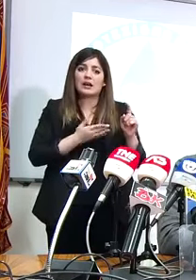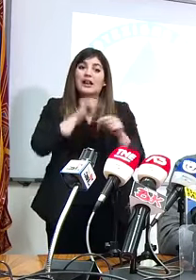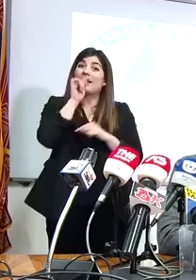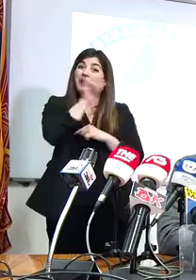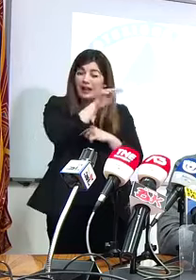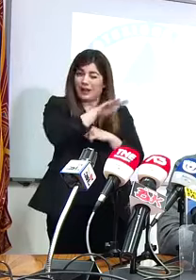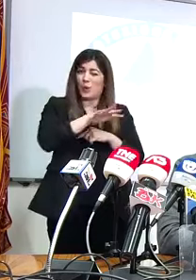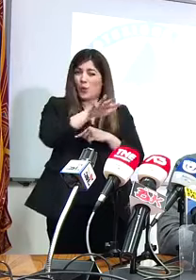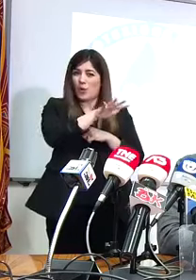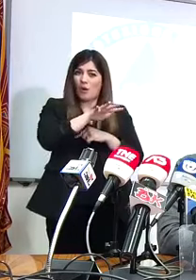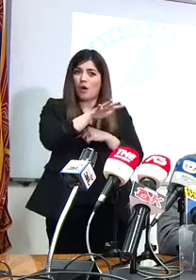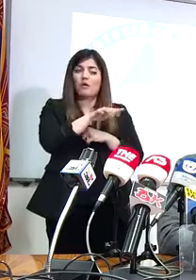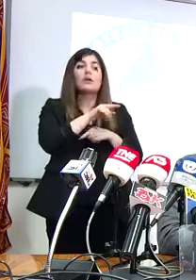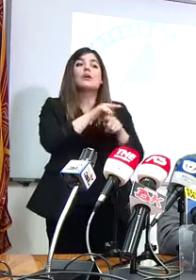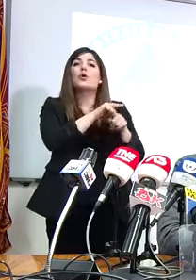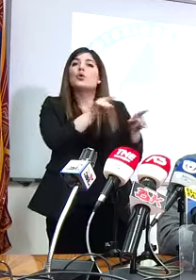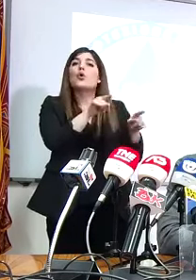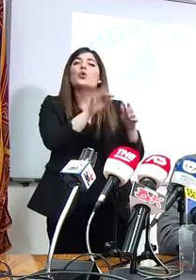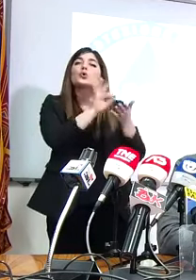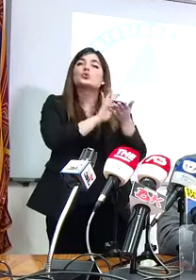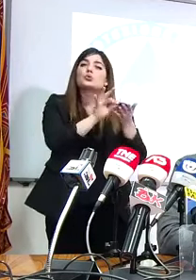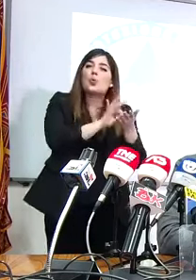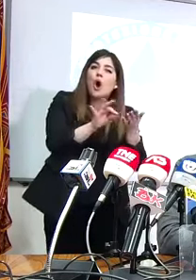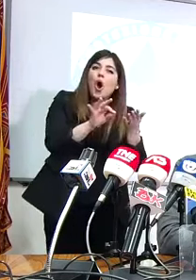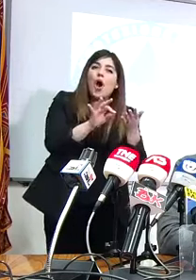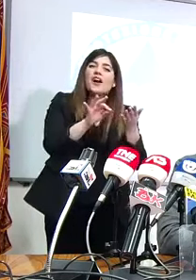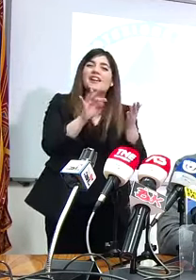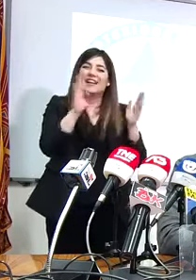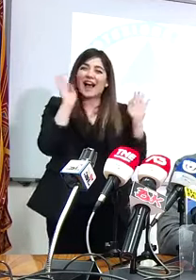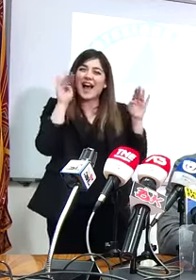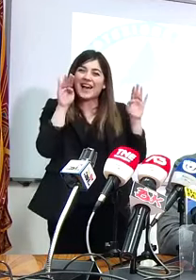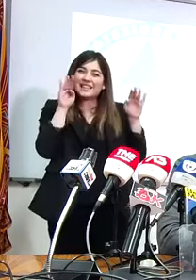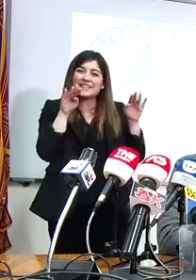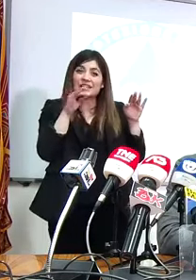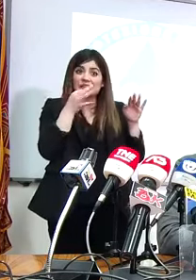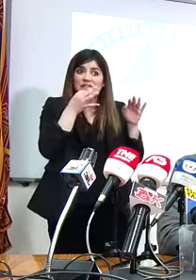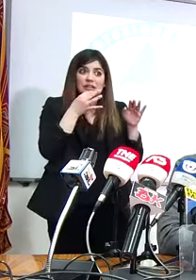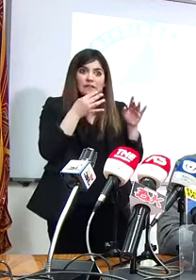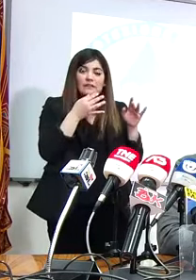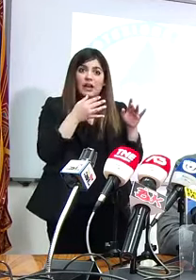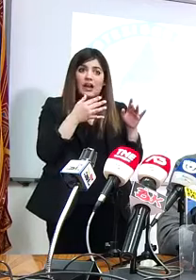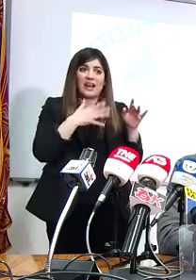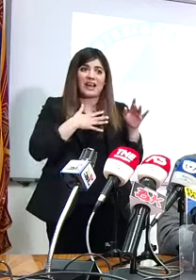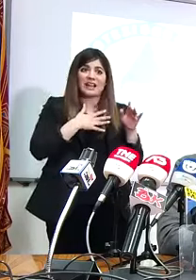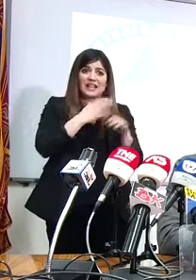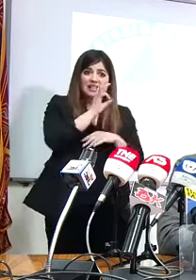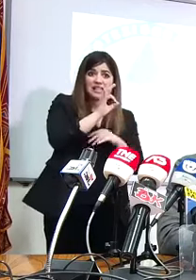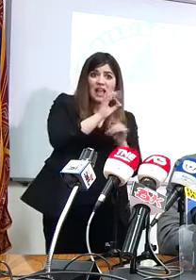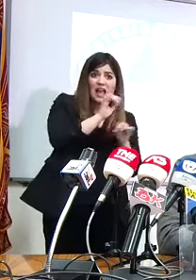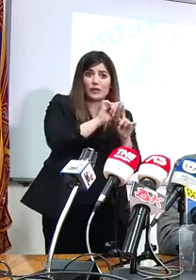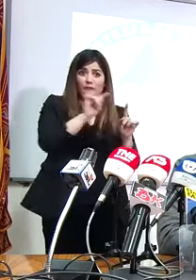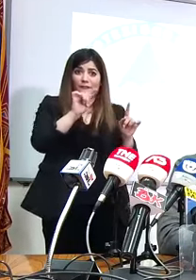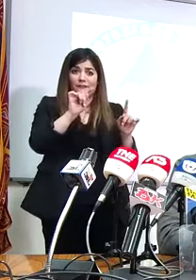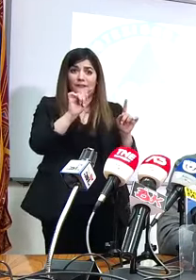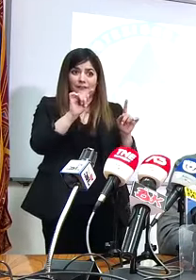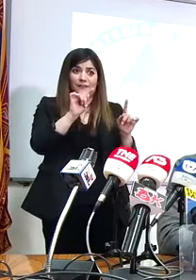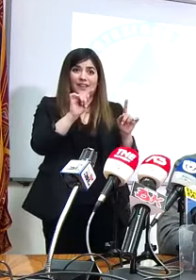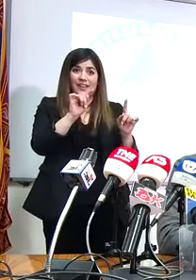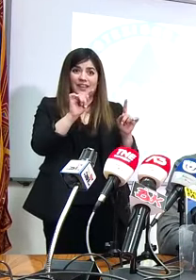asili nido compresi quindi 0 18 come si possono definire dalla scuola diciamo